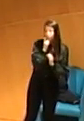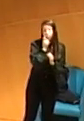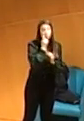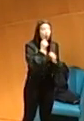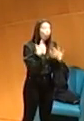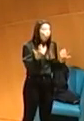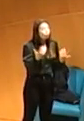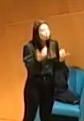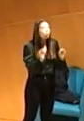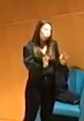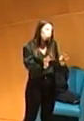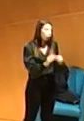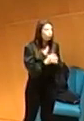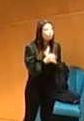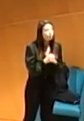Alors, c'est vrai que